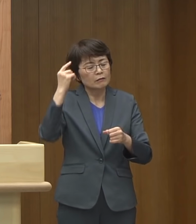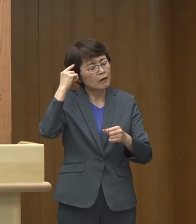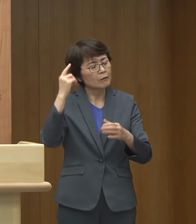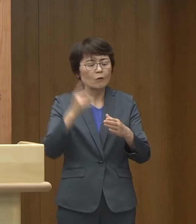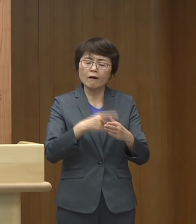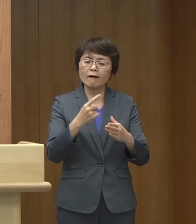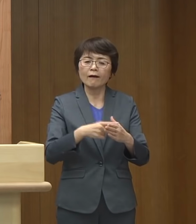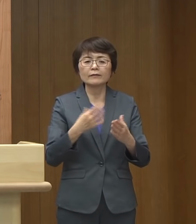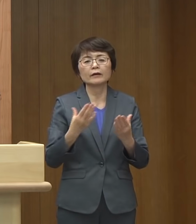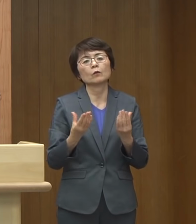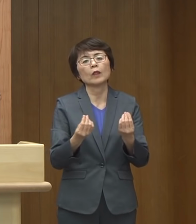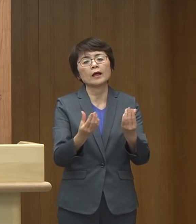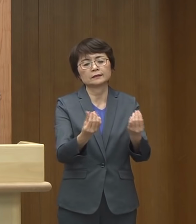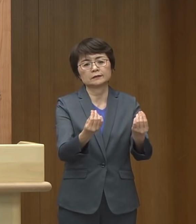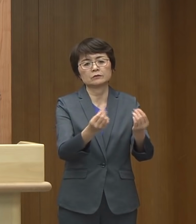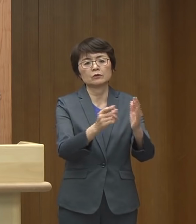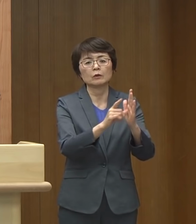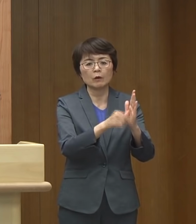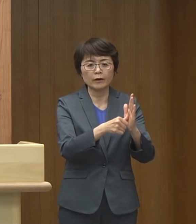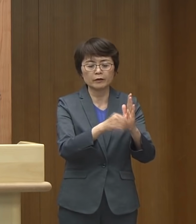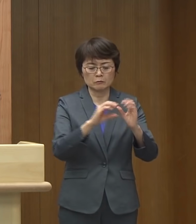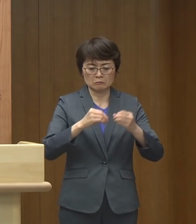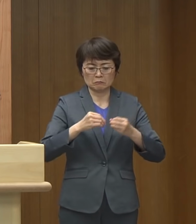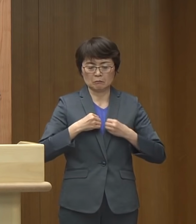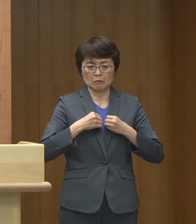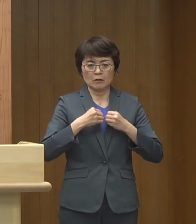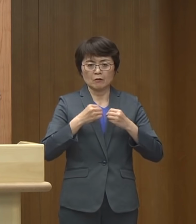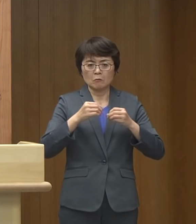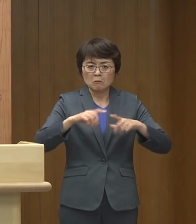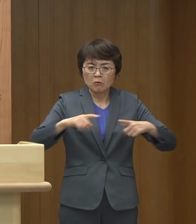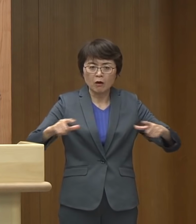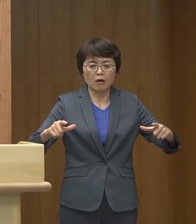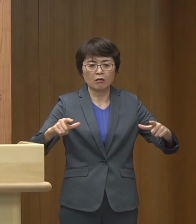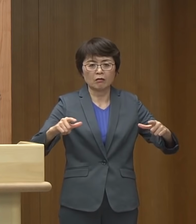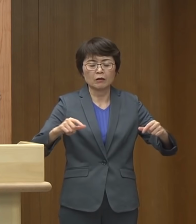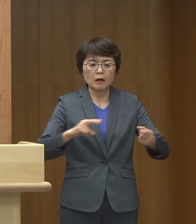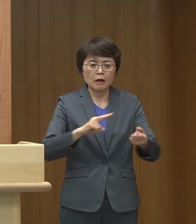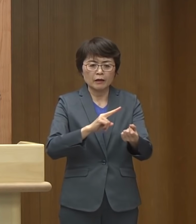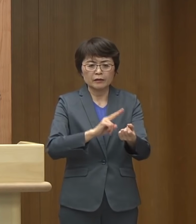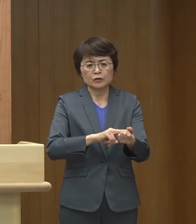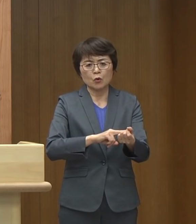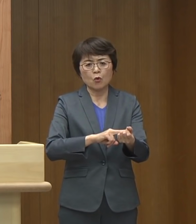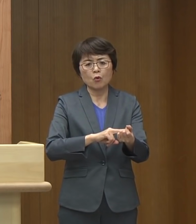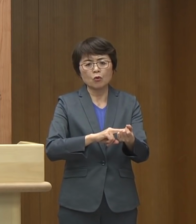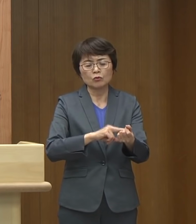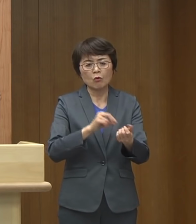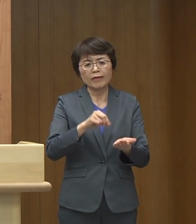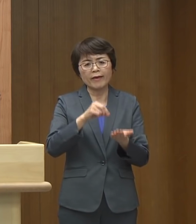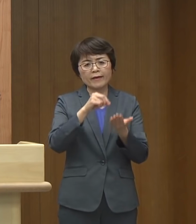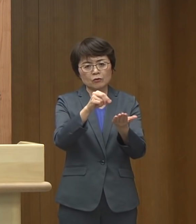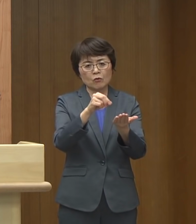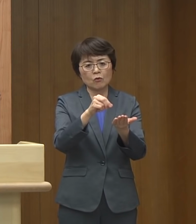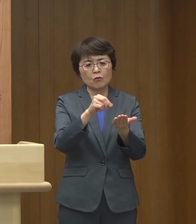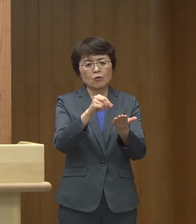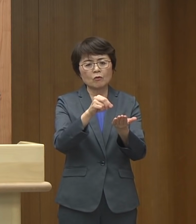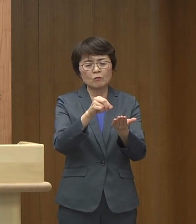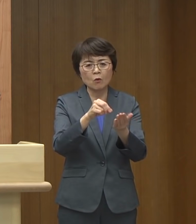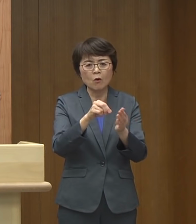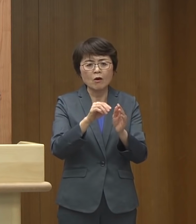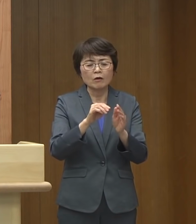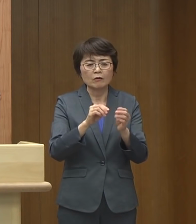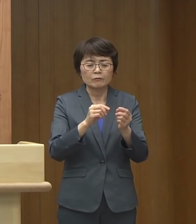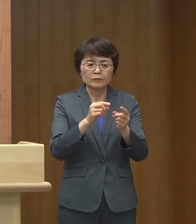合、感染者が急増し、医療提供体制に甚大な悪影響を及ぼす事態を